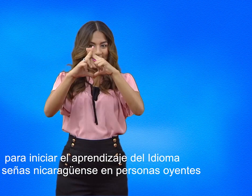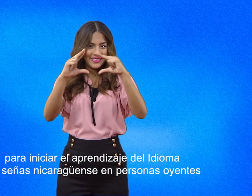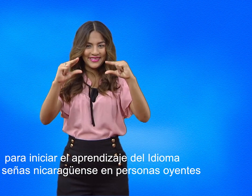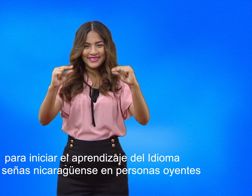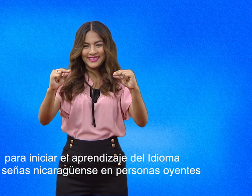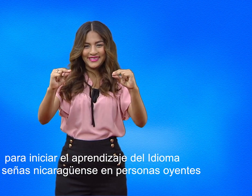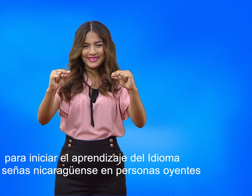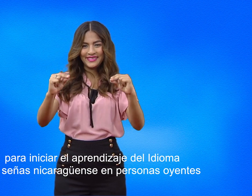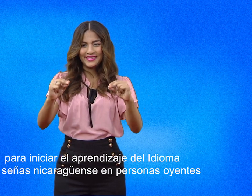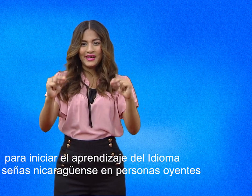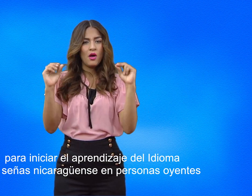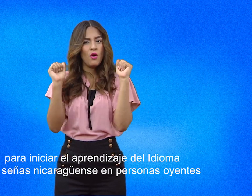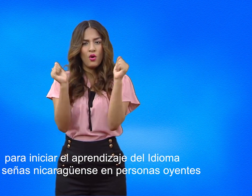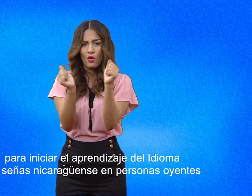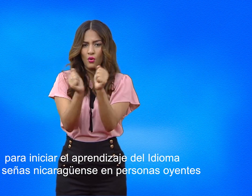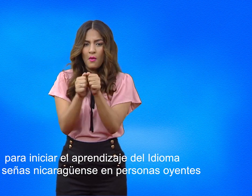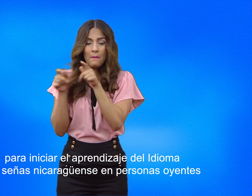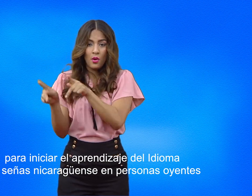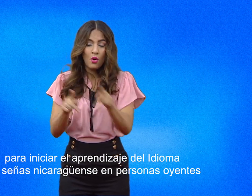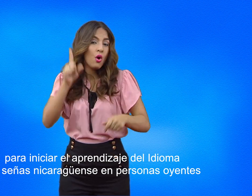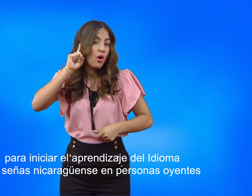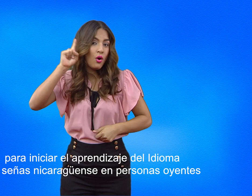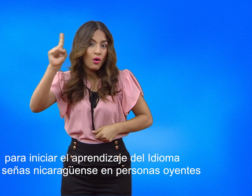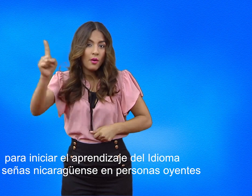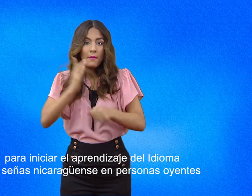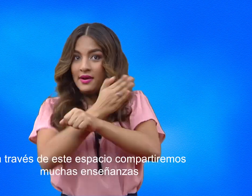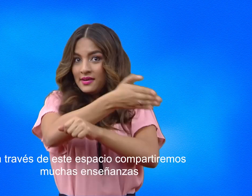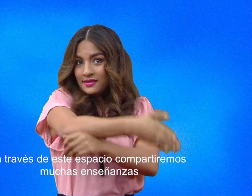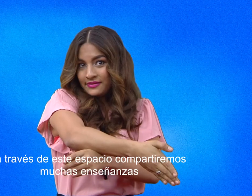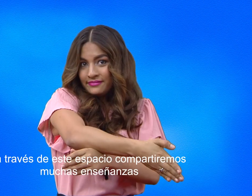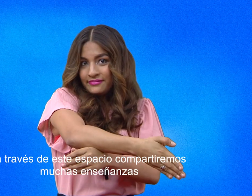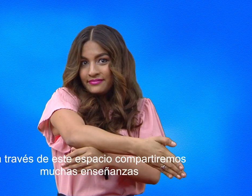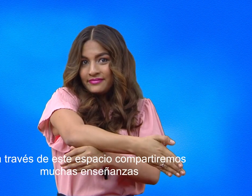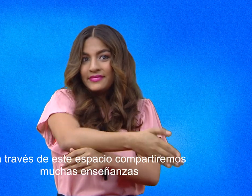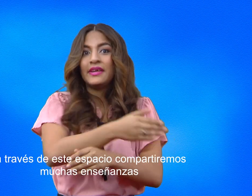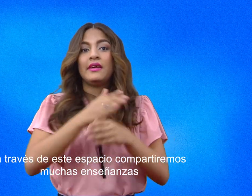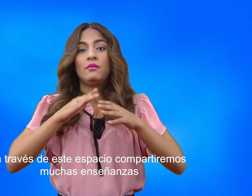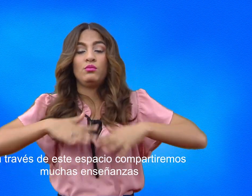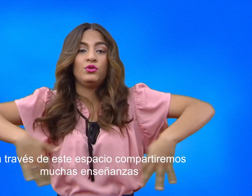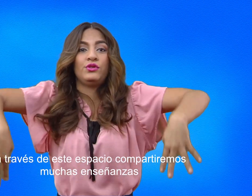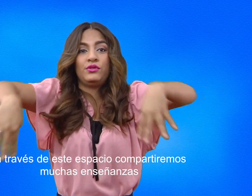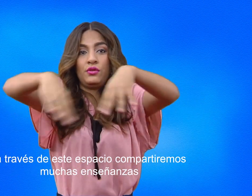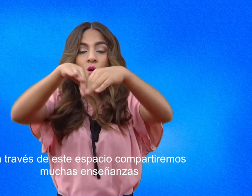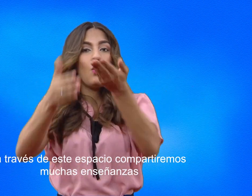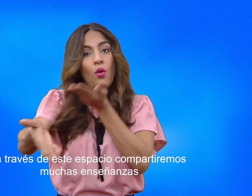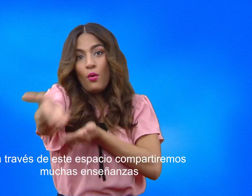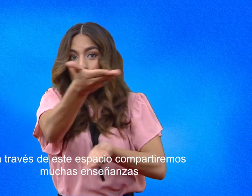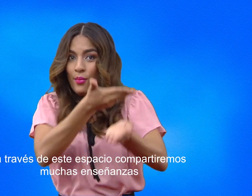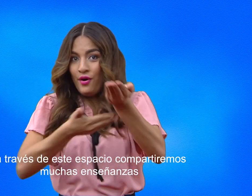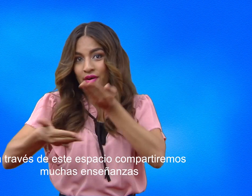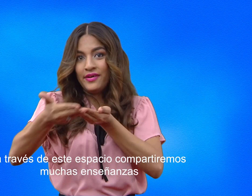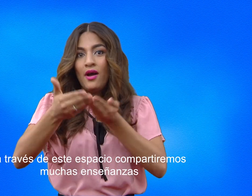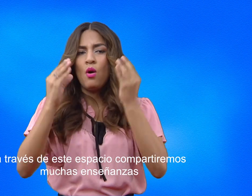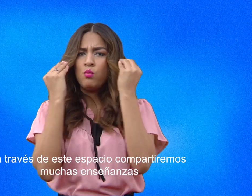nicaragüenses en persona oyentes. A través de este espacio compartiremos